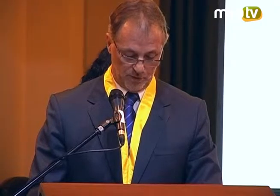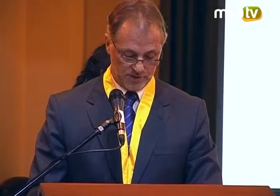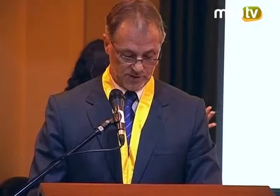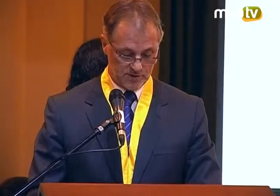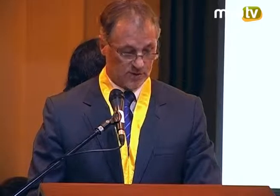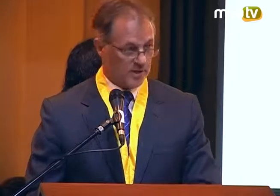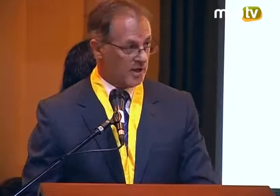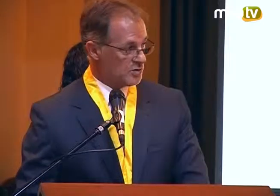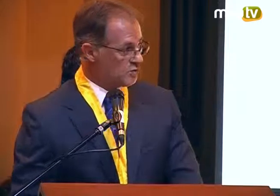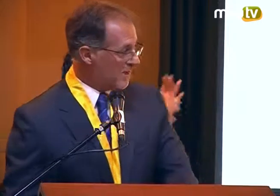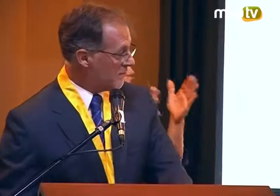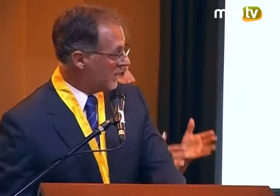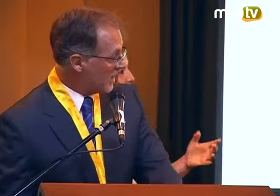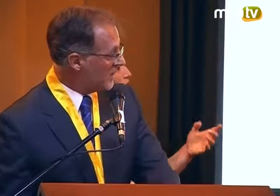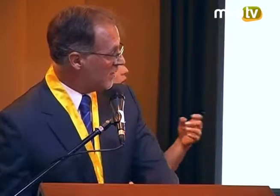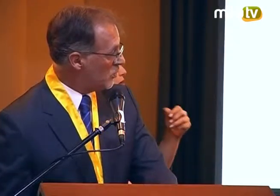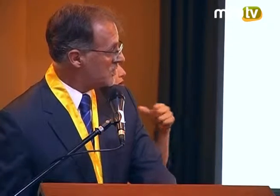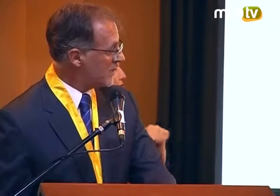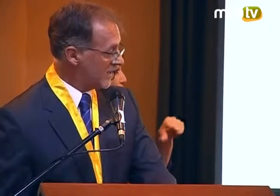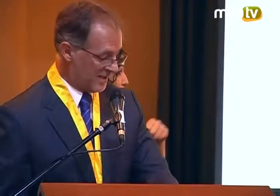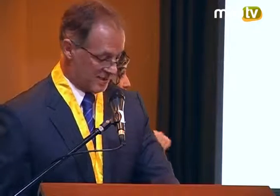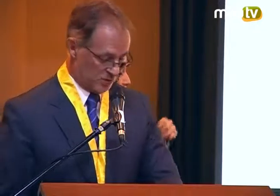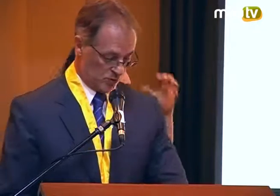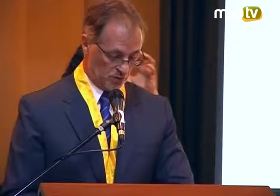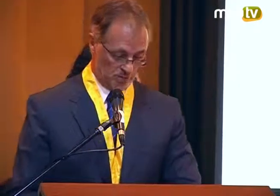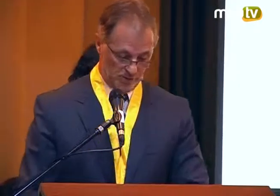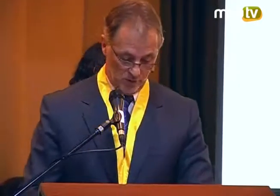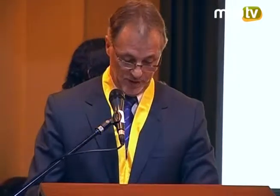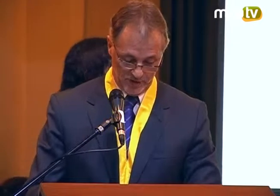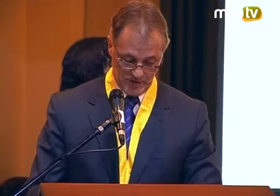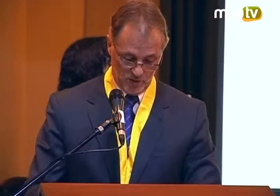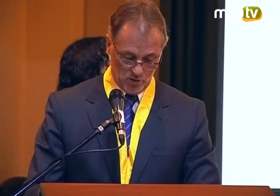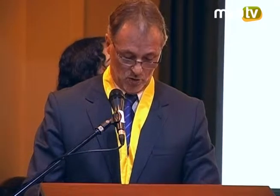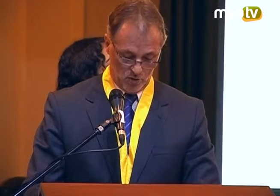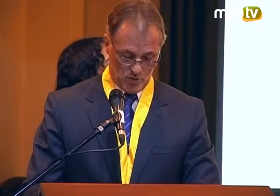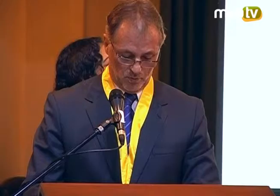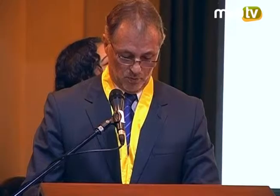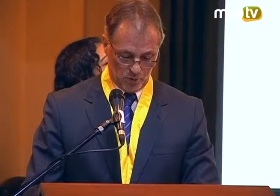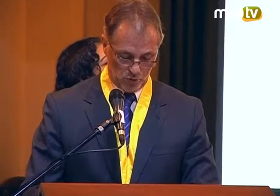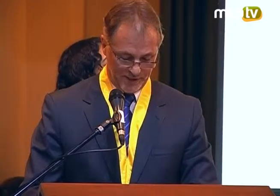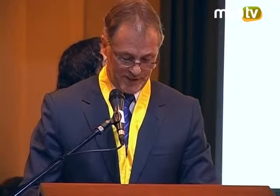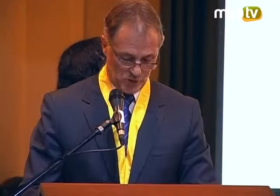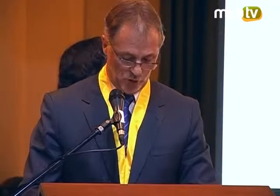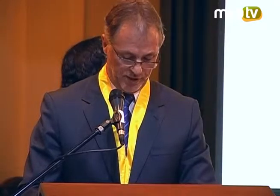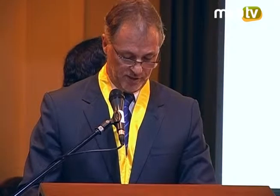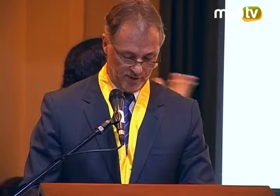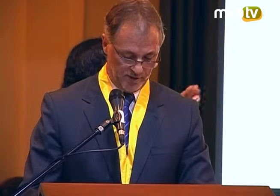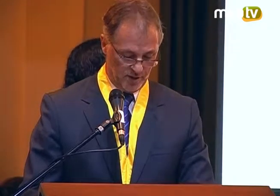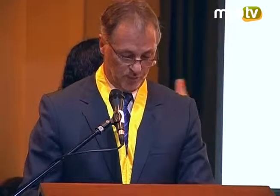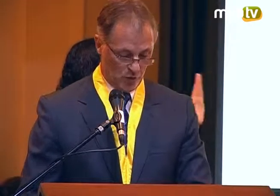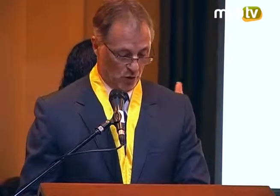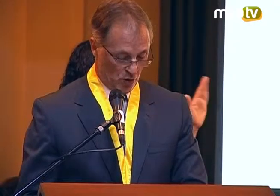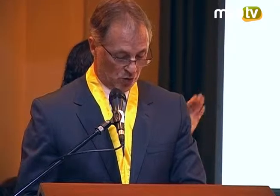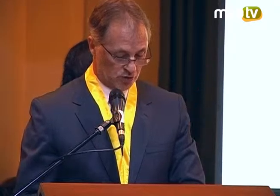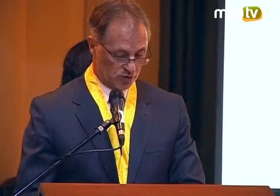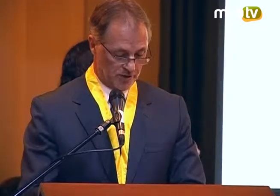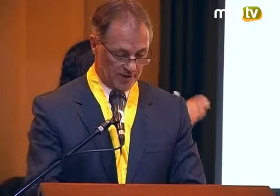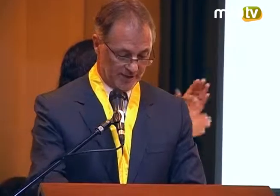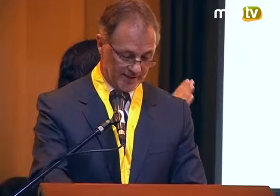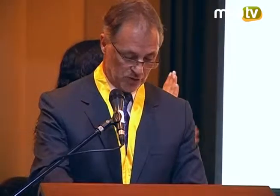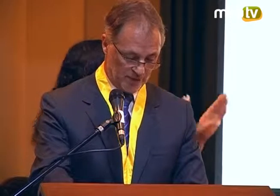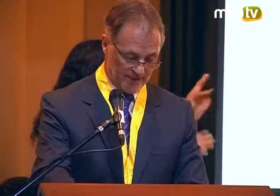de Miraflores es una pequeña muestra de gratitud, Manuel, por tu trayectoria y por los